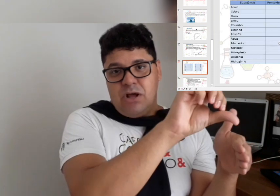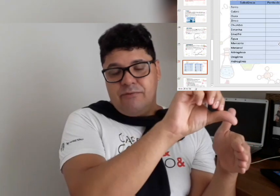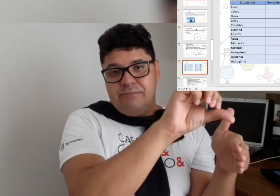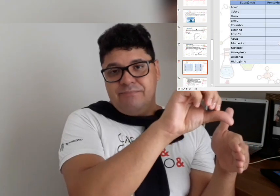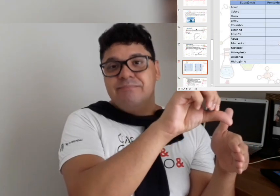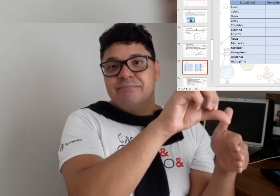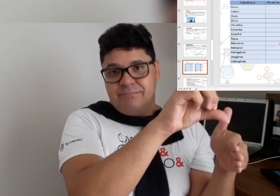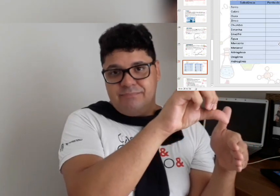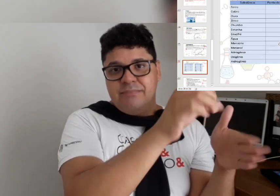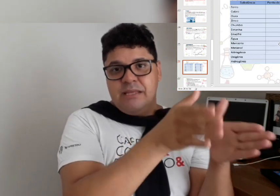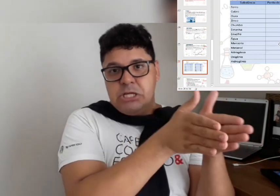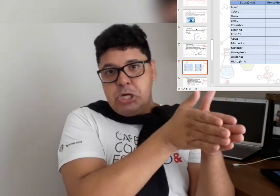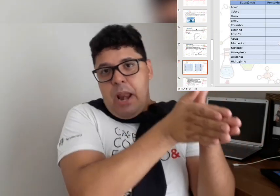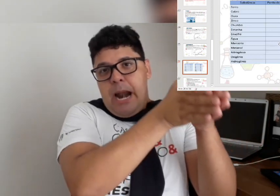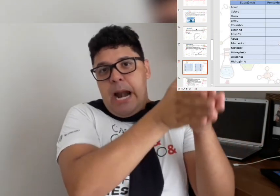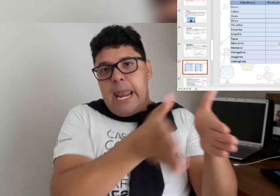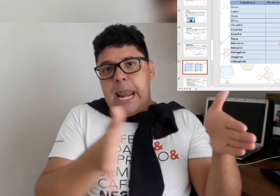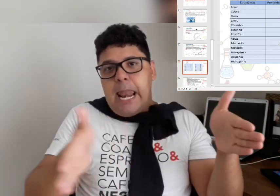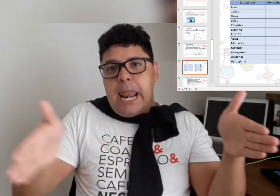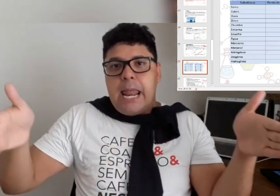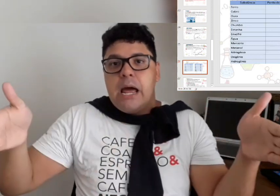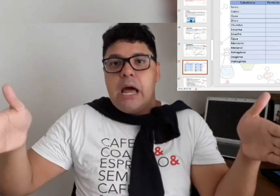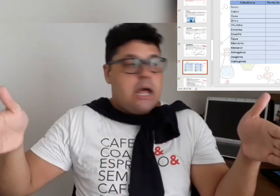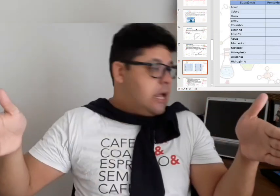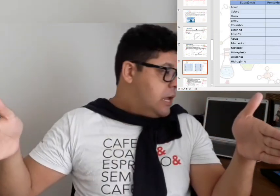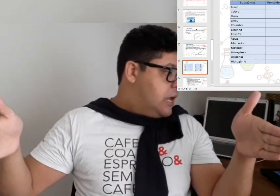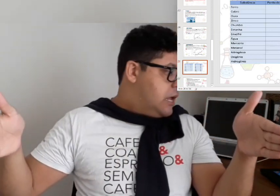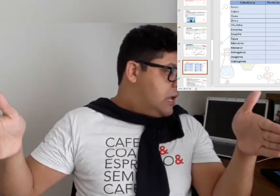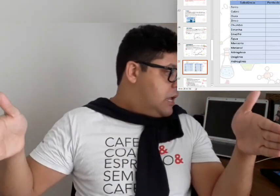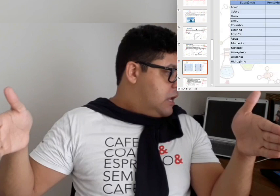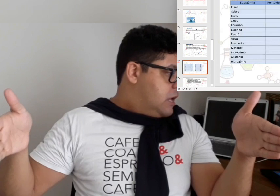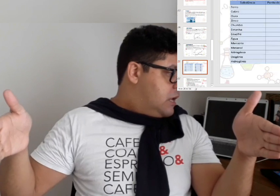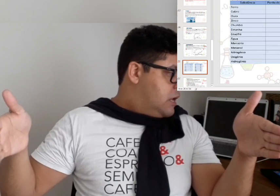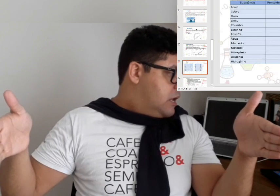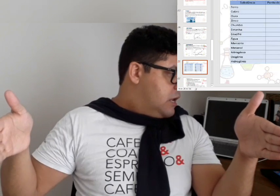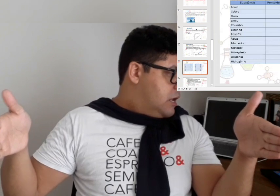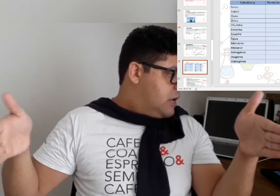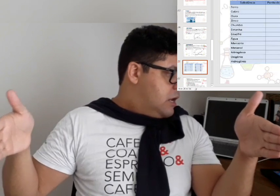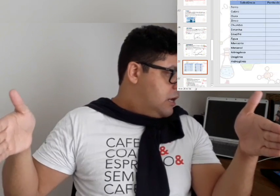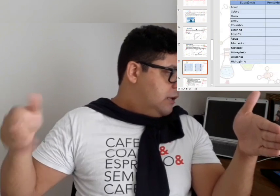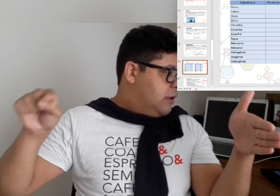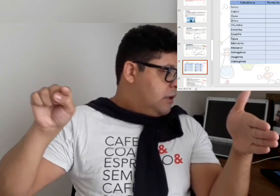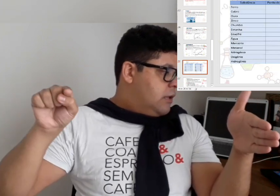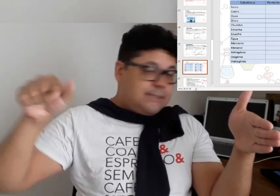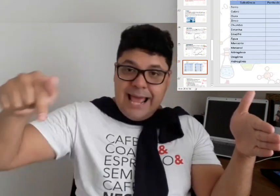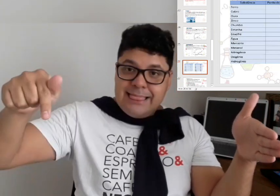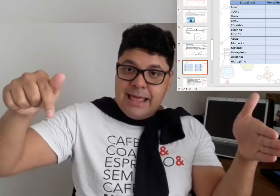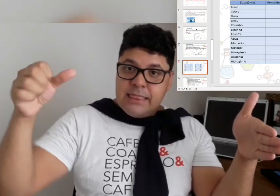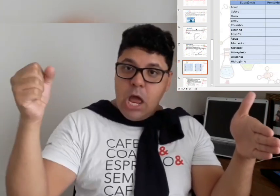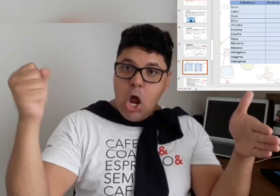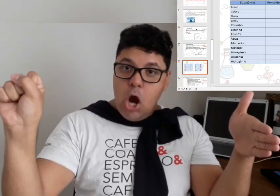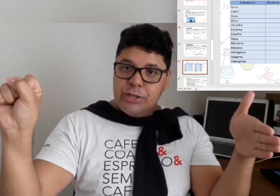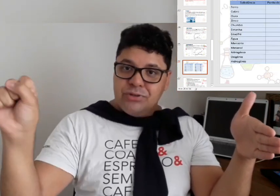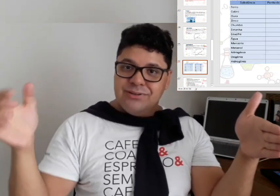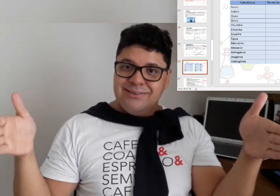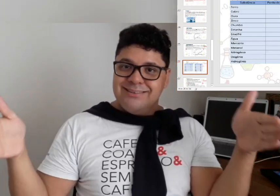40 graus negativos, o mercúrio está sólido. Em 39 graus negativos, ele está passando já do sólido para o líquido,